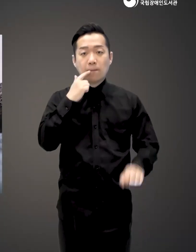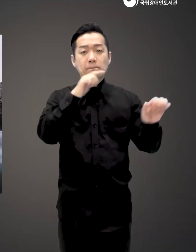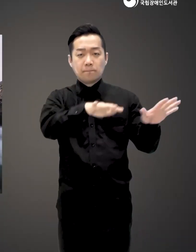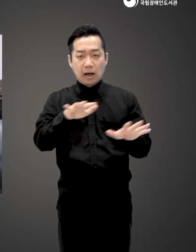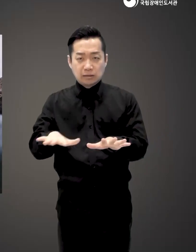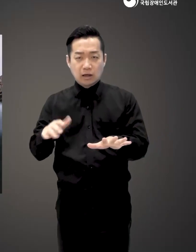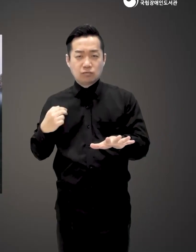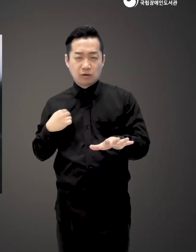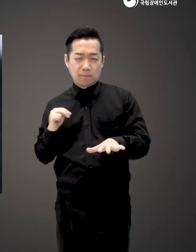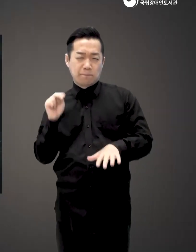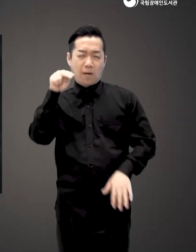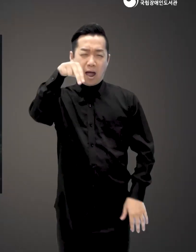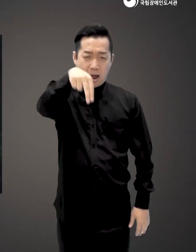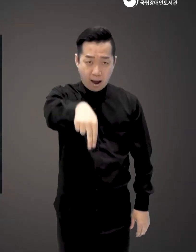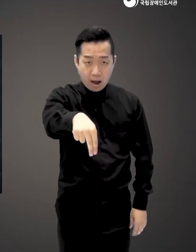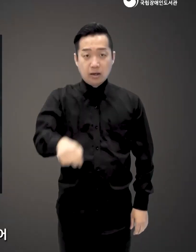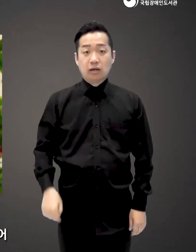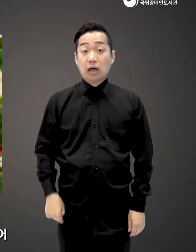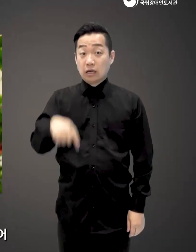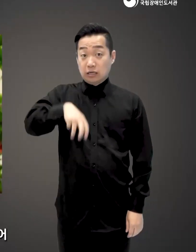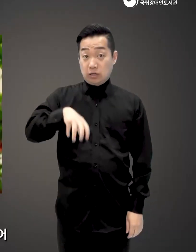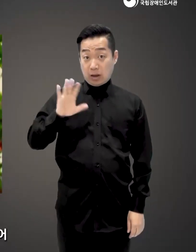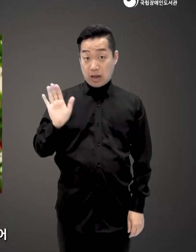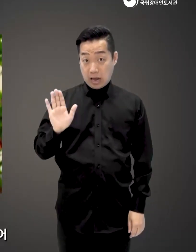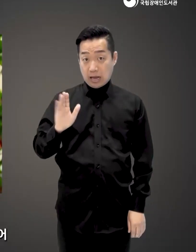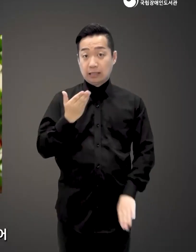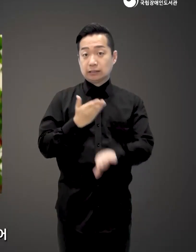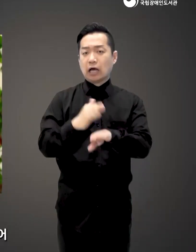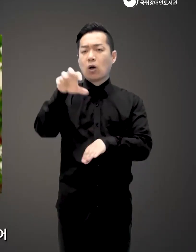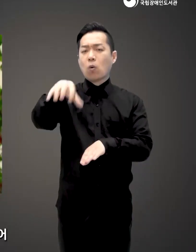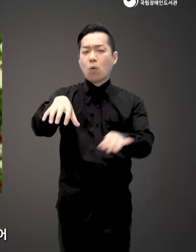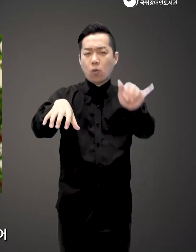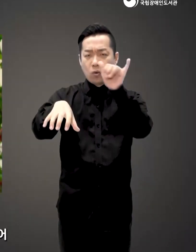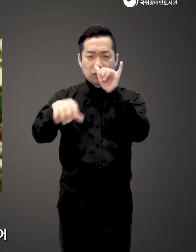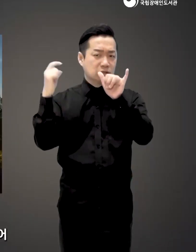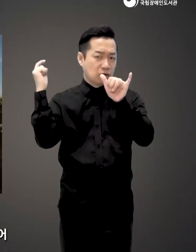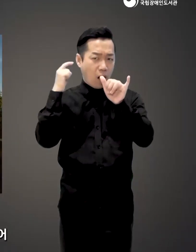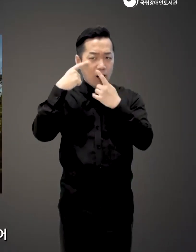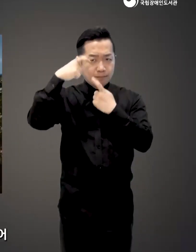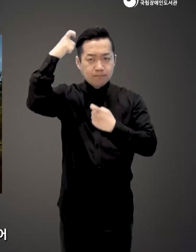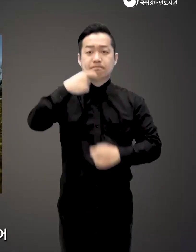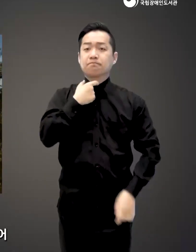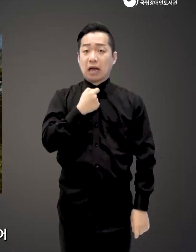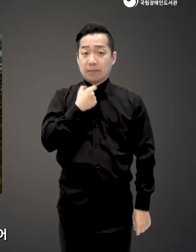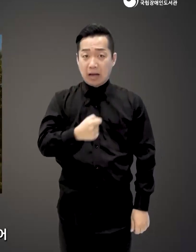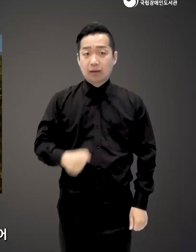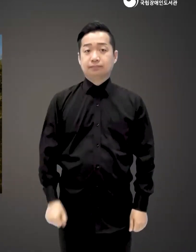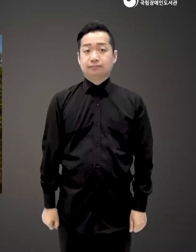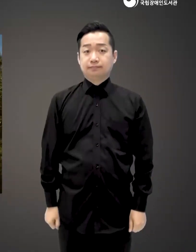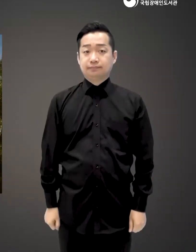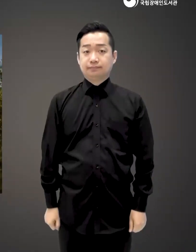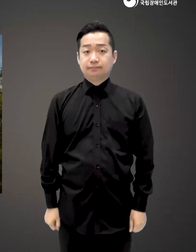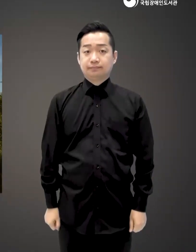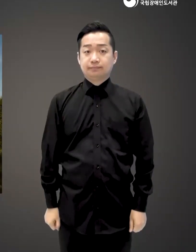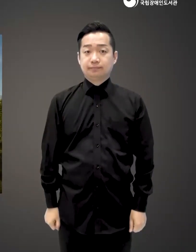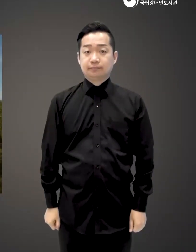우리는 바다로 뛰어든다. 여기가 아닌 다른 곳이 있다는 것을 내 눈으로 보고 싶어.